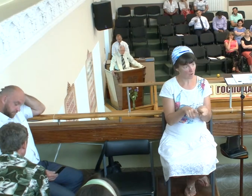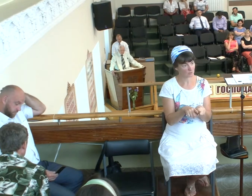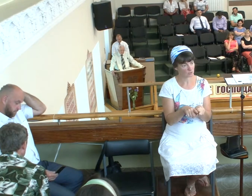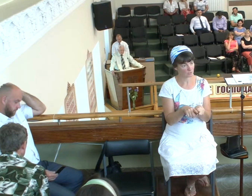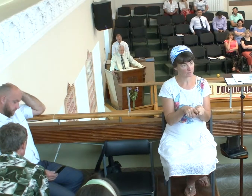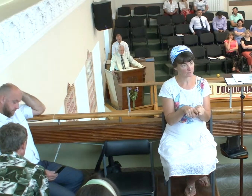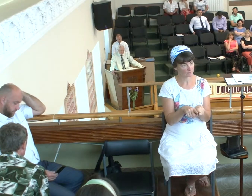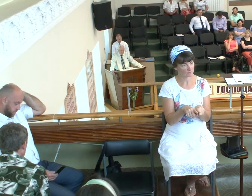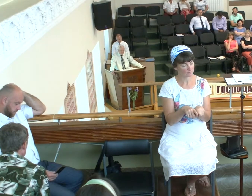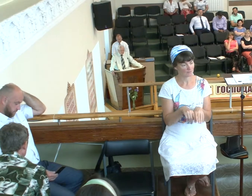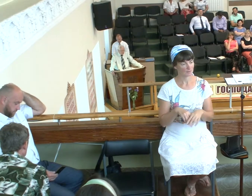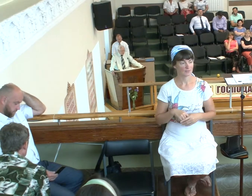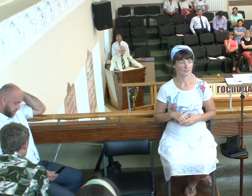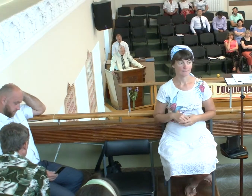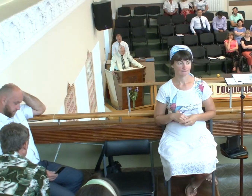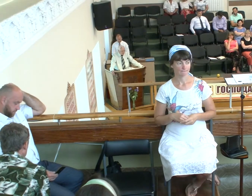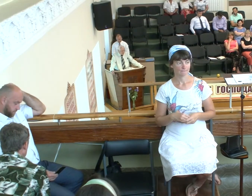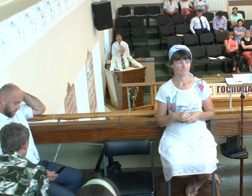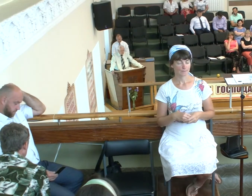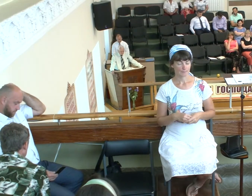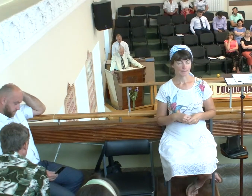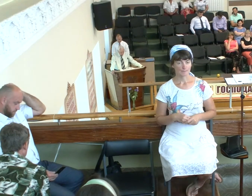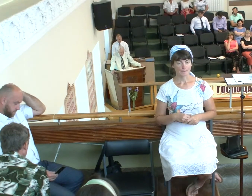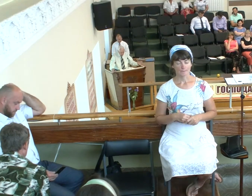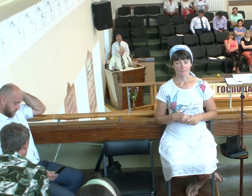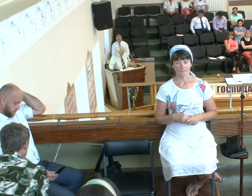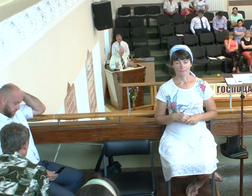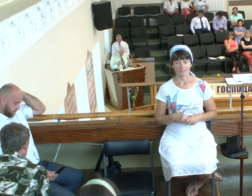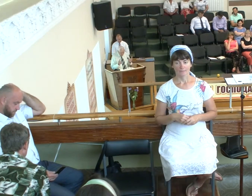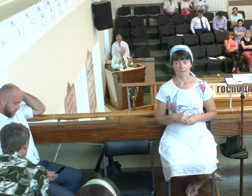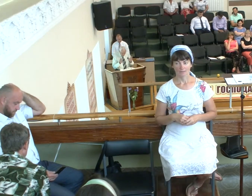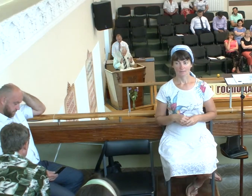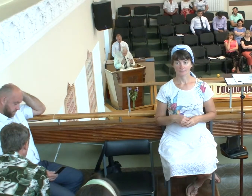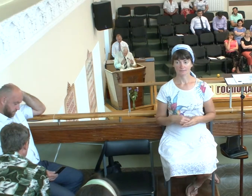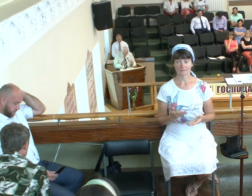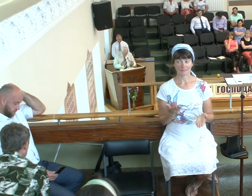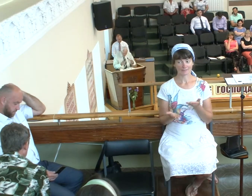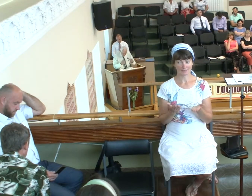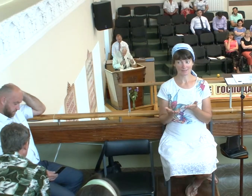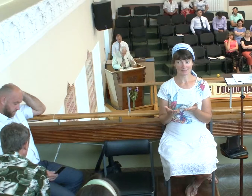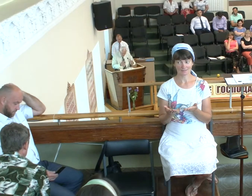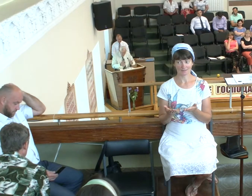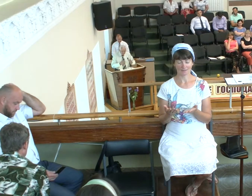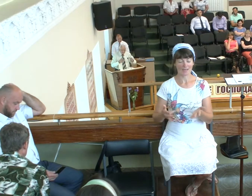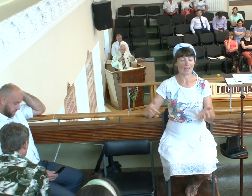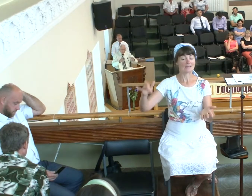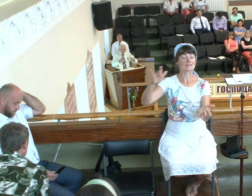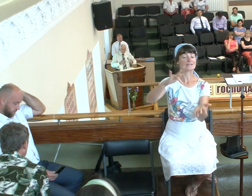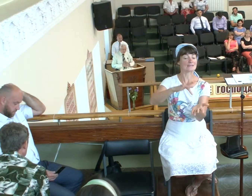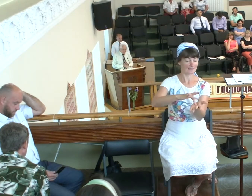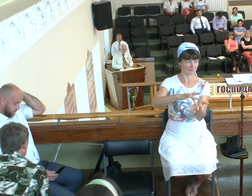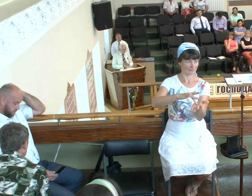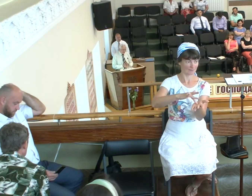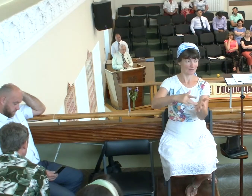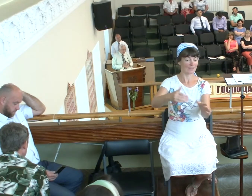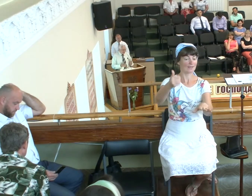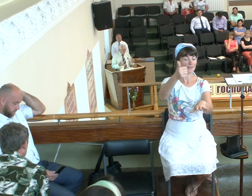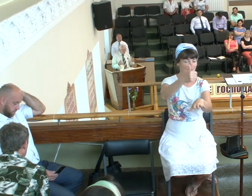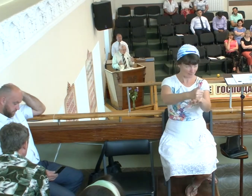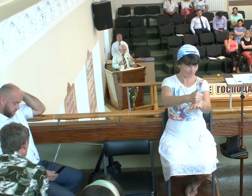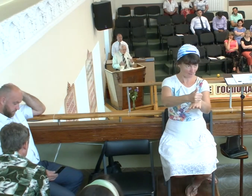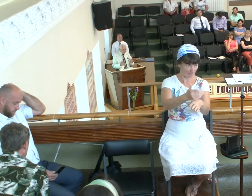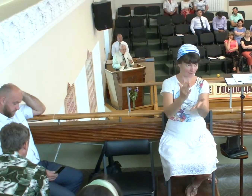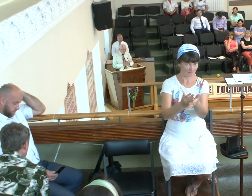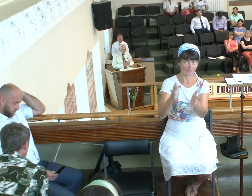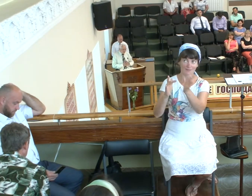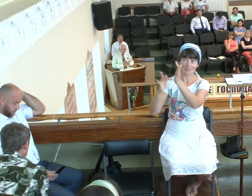в собраниях наших. Мы не должны забывать, потому что если Христос ценен, глава, то и церковь ценна. То